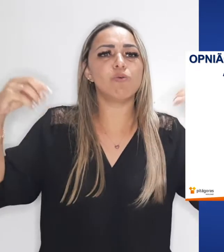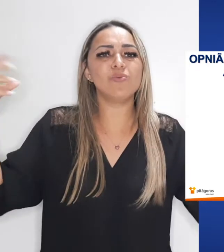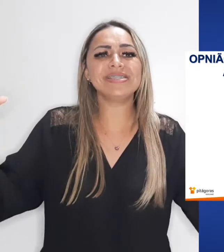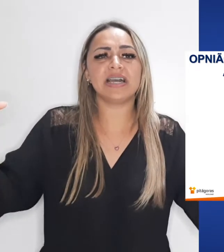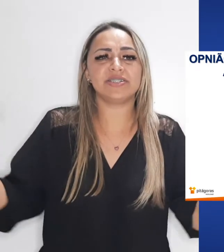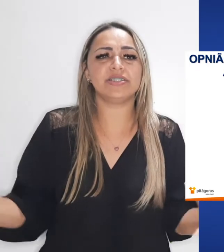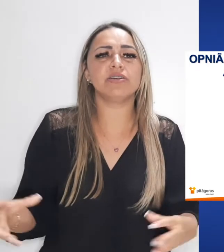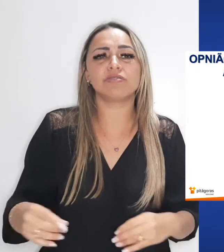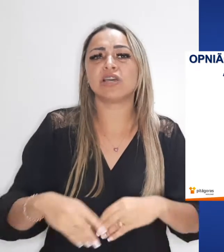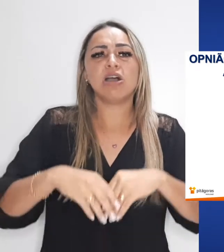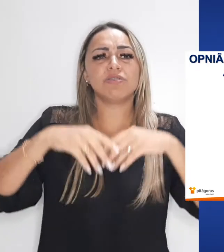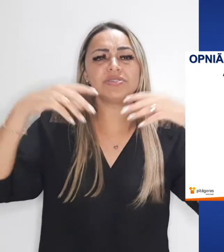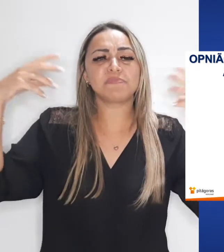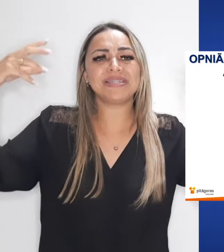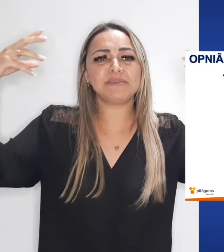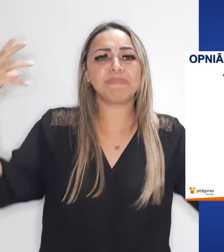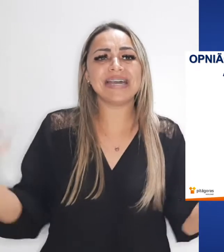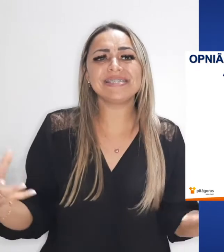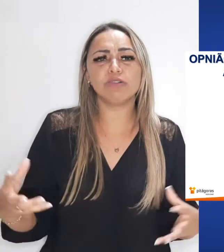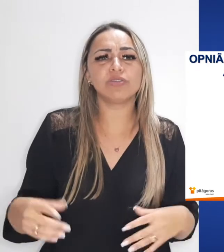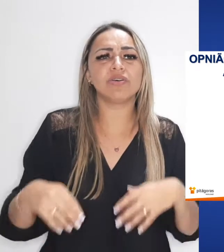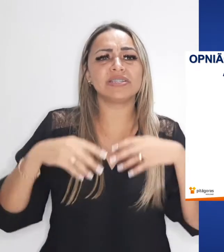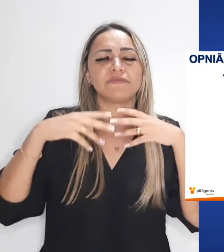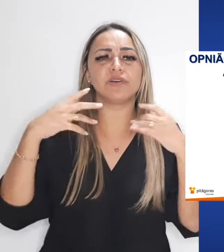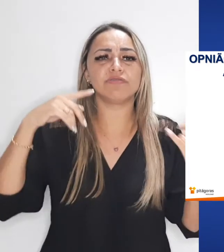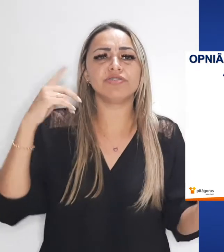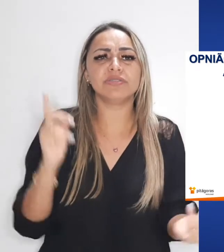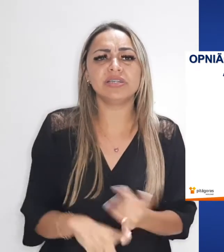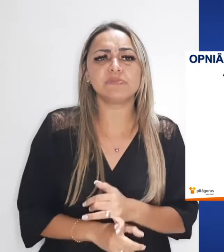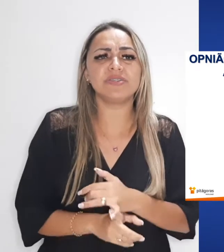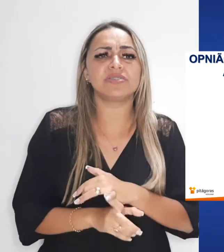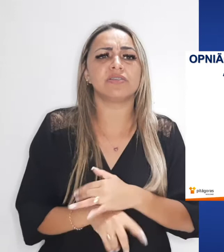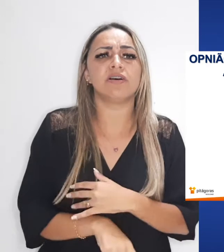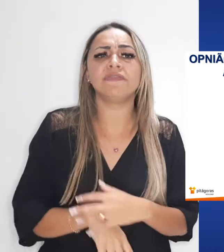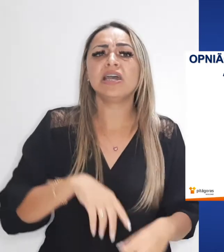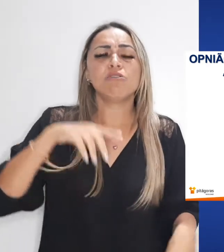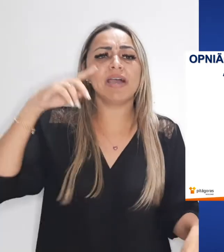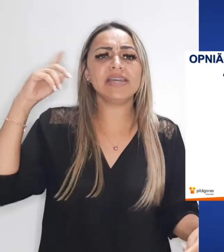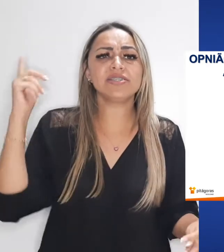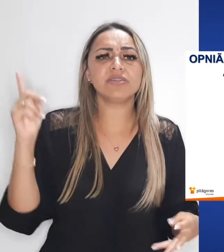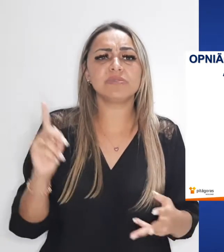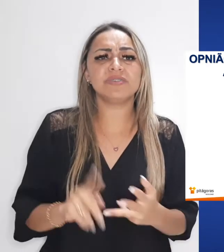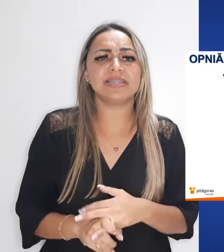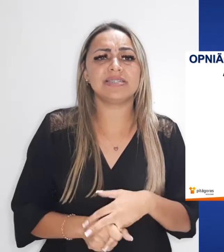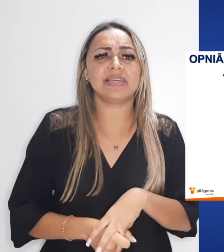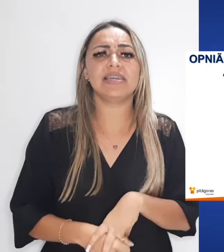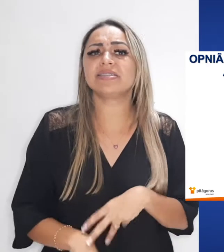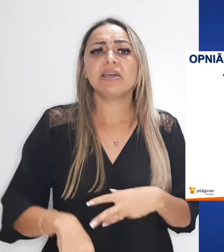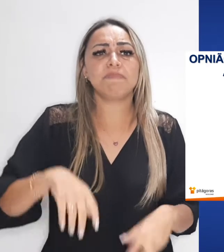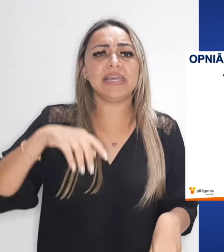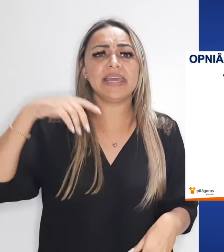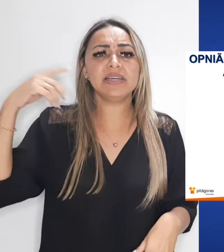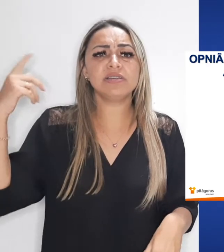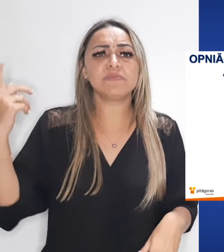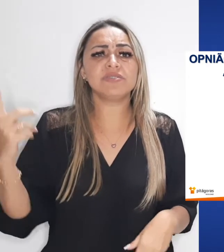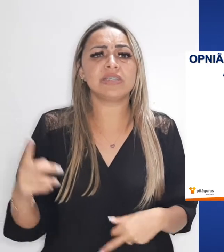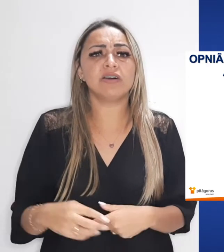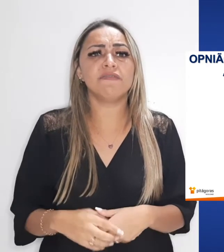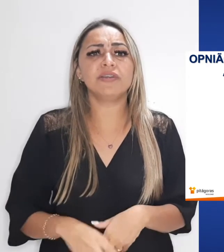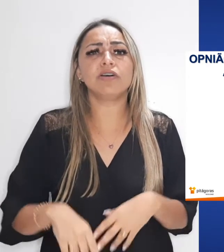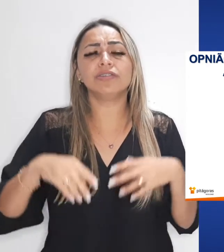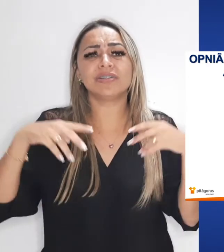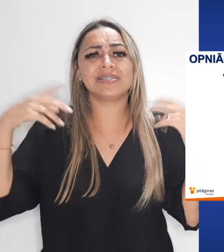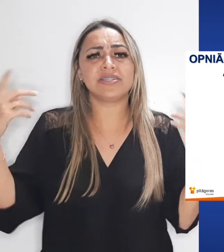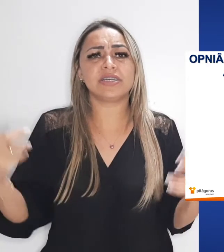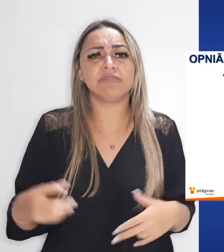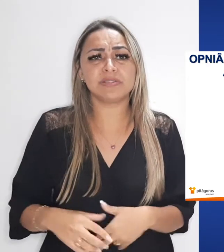encontrou-se alguns artigos onde os principais autores foram Junho 2019, Oeste 2016, Pereira